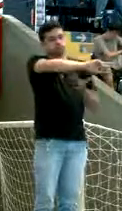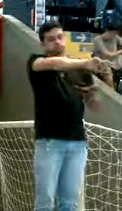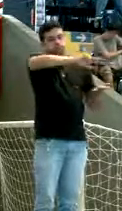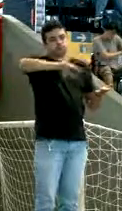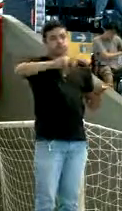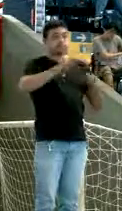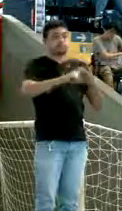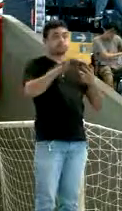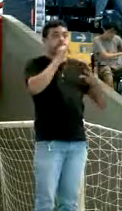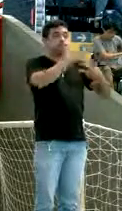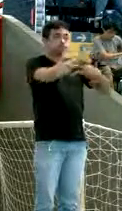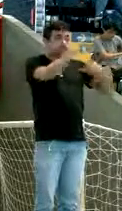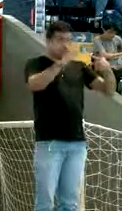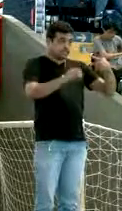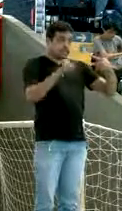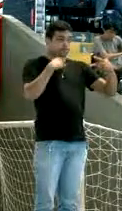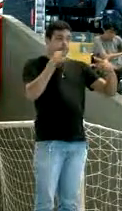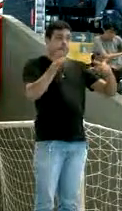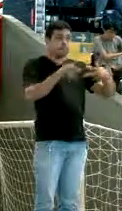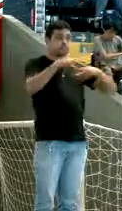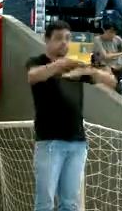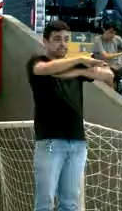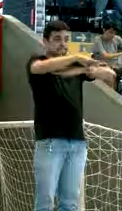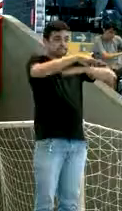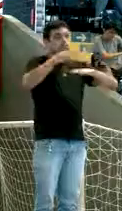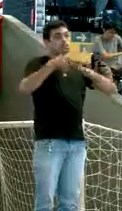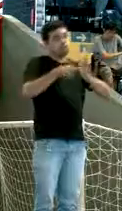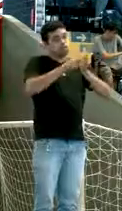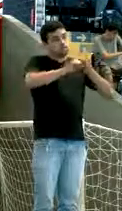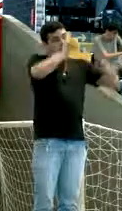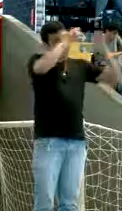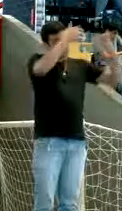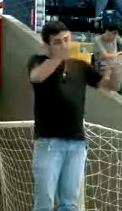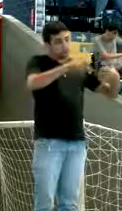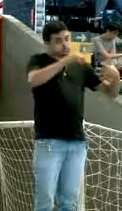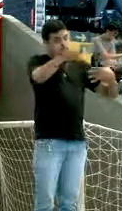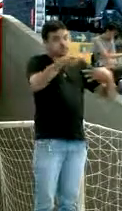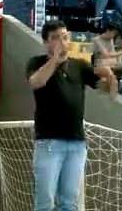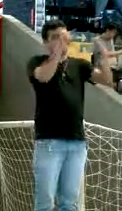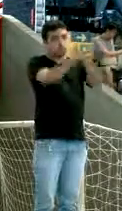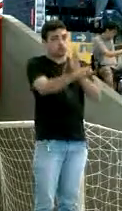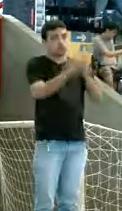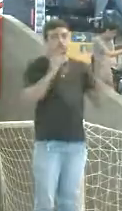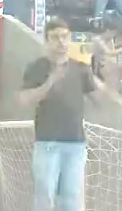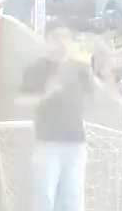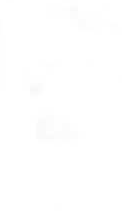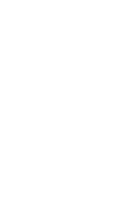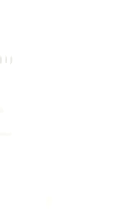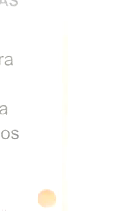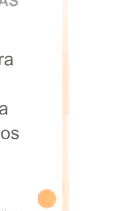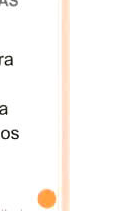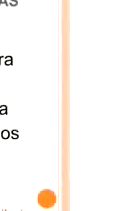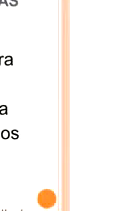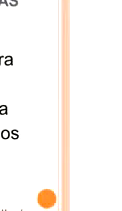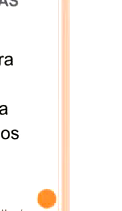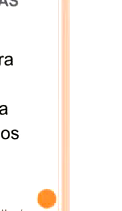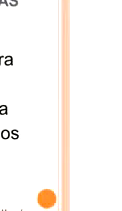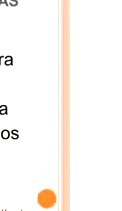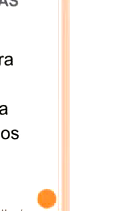Geralmente o Enem, quando entra nesse detalhe, ele explica primeiro antes de perguntar, certo?